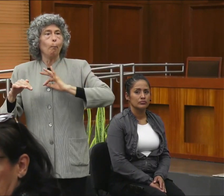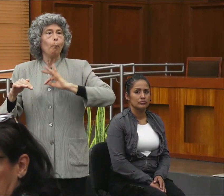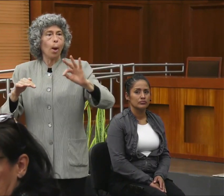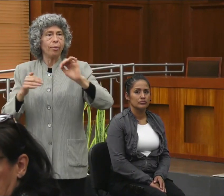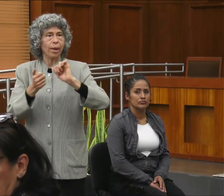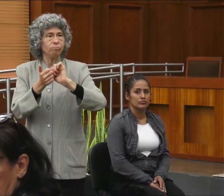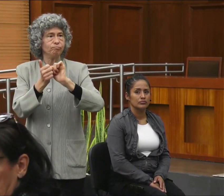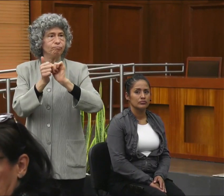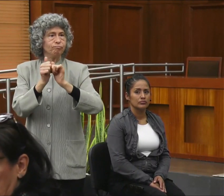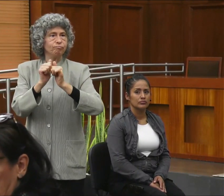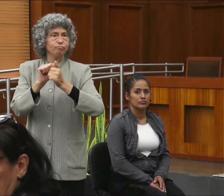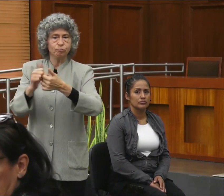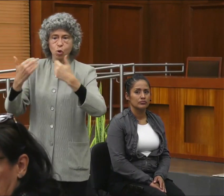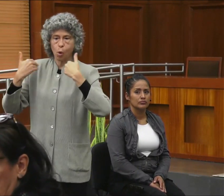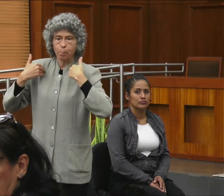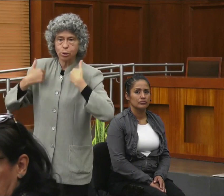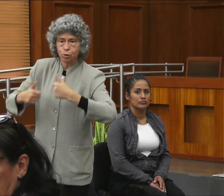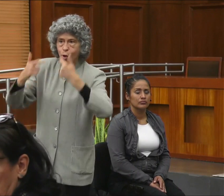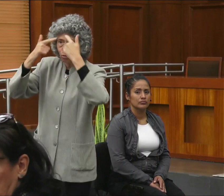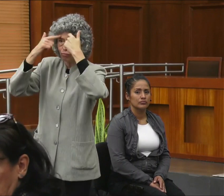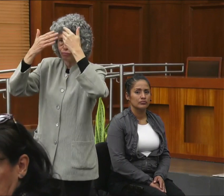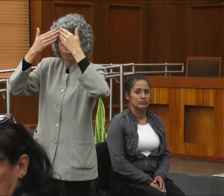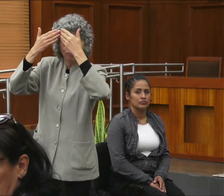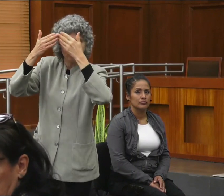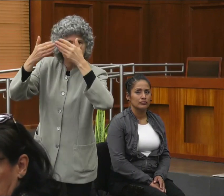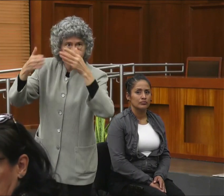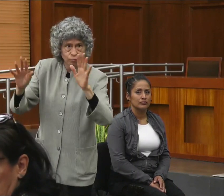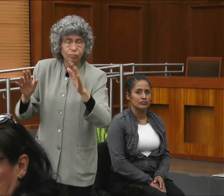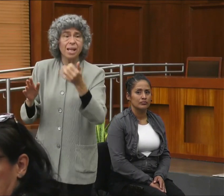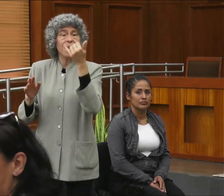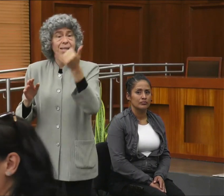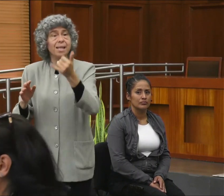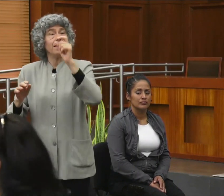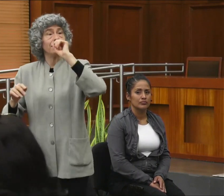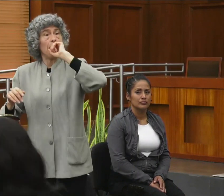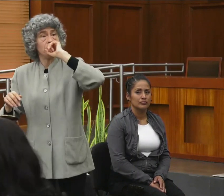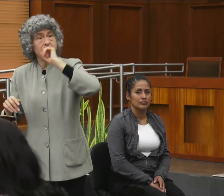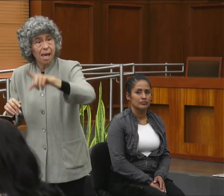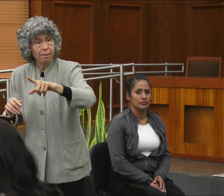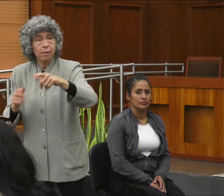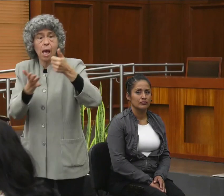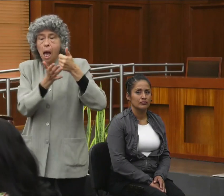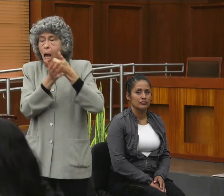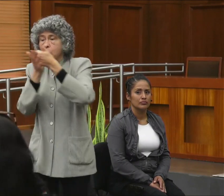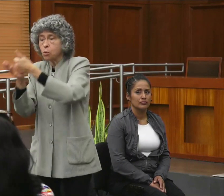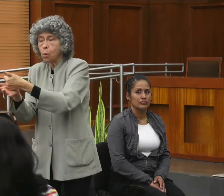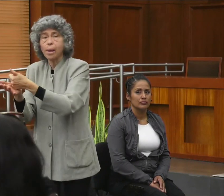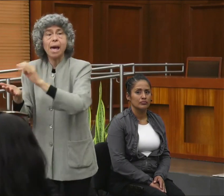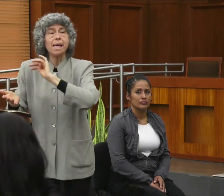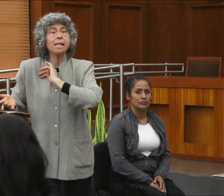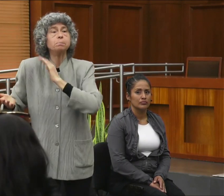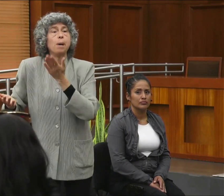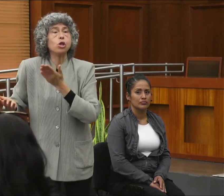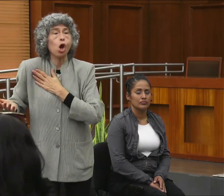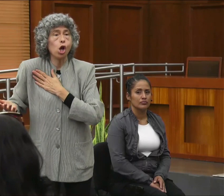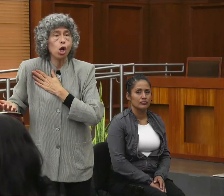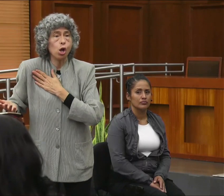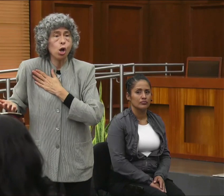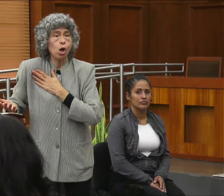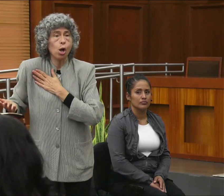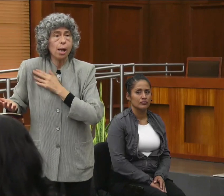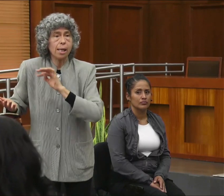Para que ellos conforme van creciendo puedan tener los cambios naturales como jóvenes van creciendo, van teniendo otras inquietudes.